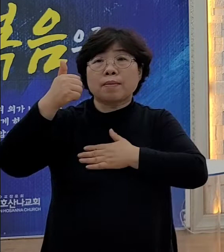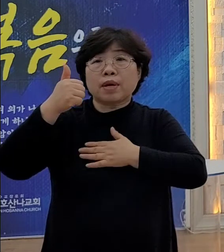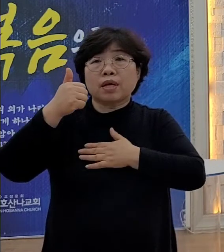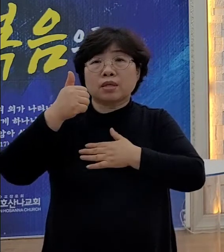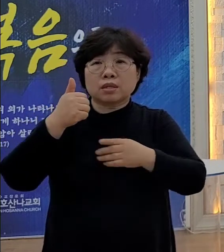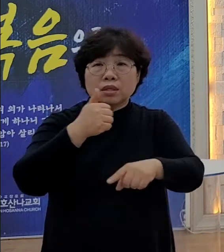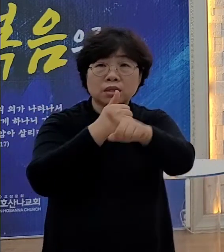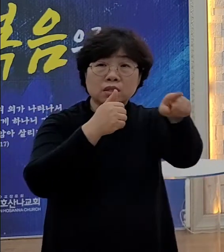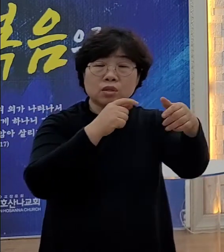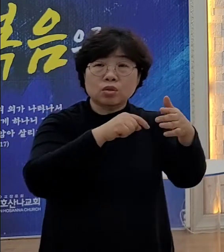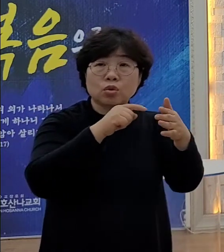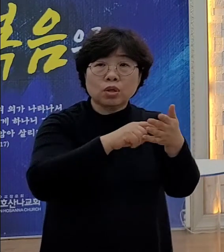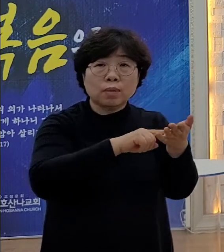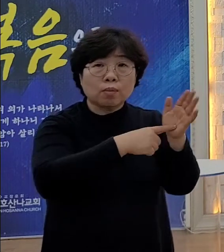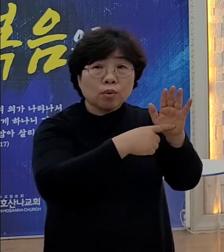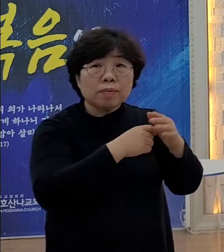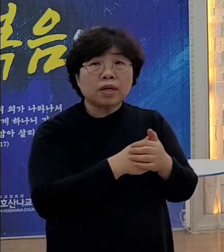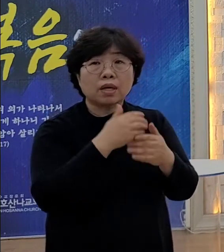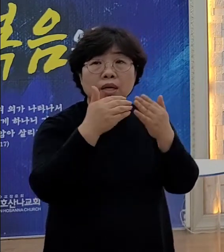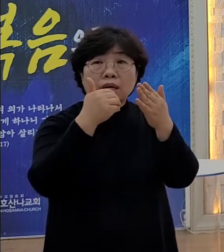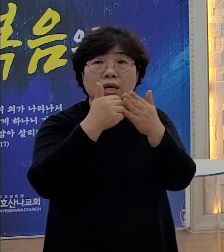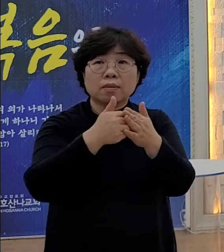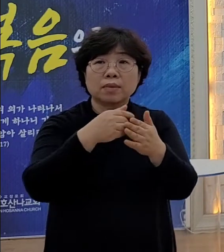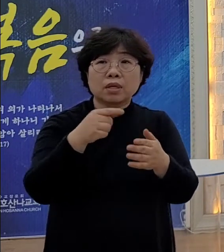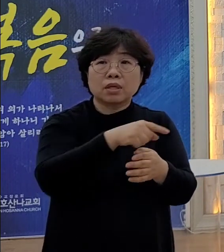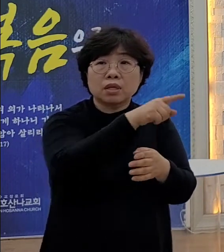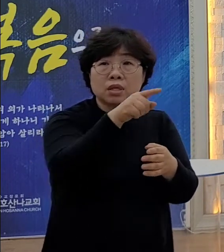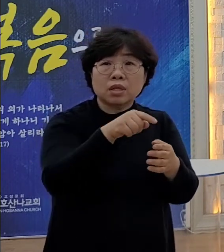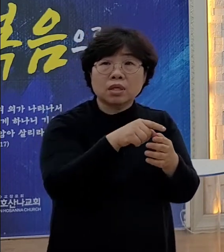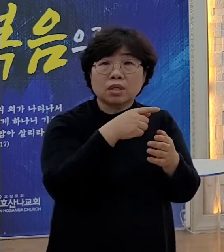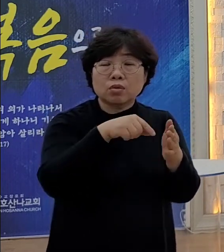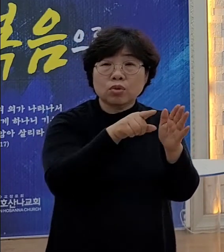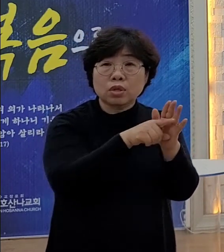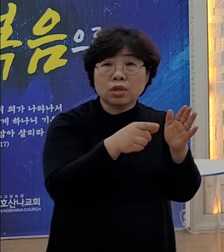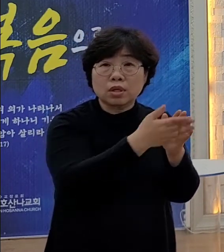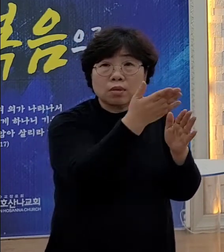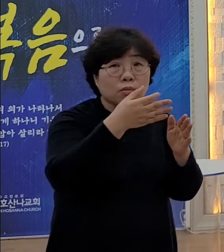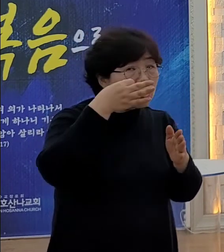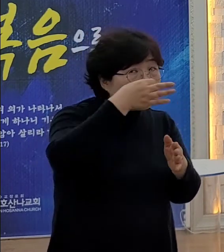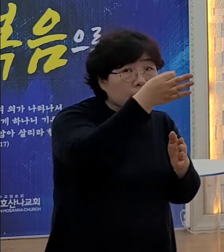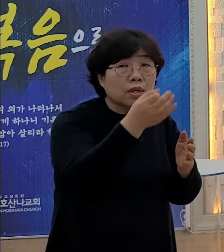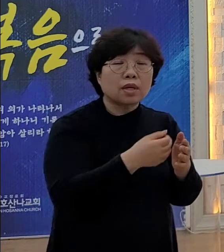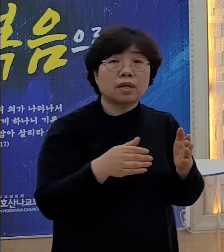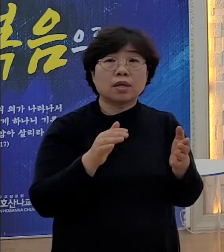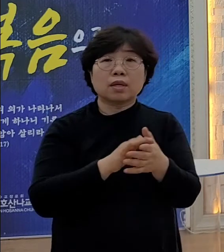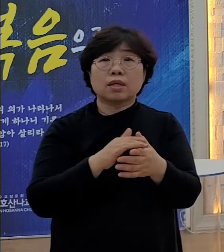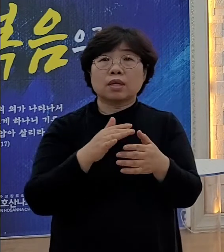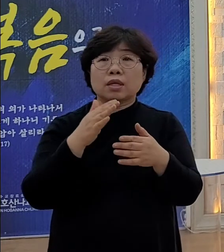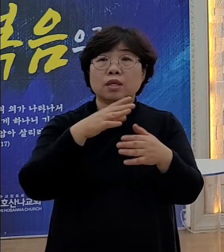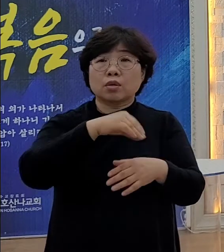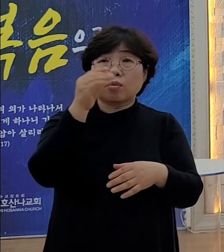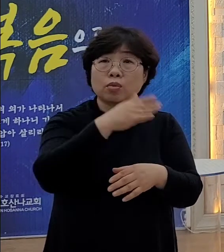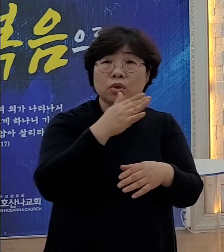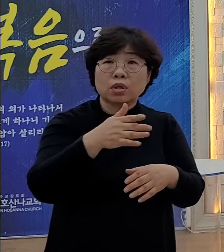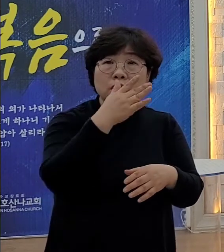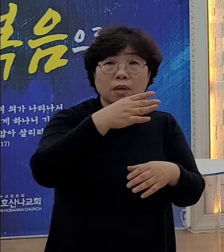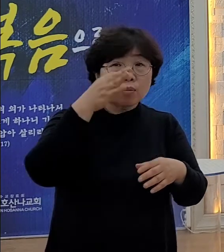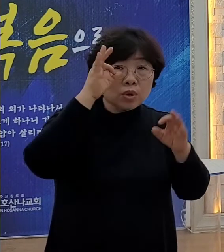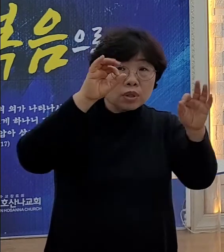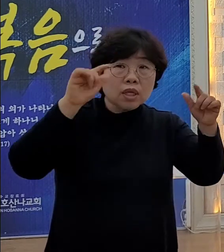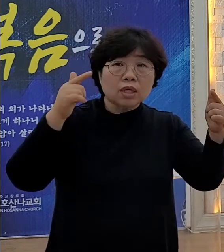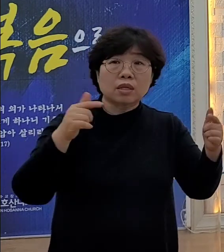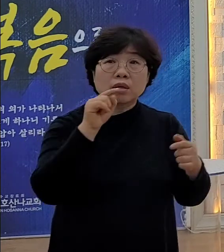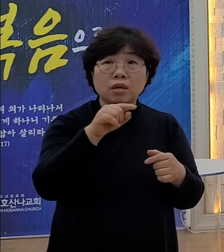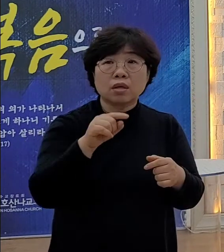하나님을 알만한 것이 그들 속에 보임이라. 하나님께서 이를 그들에게 보이셨느니라. 창세로부터